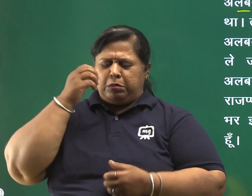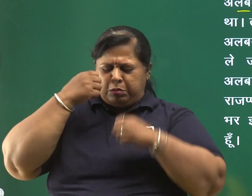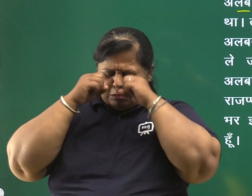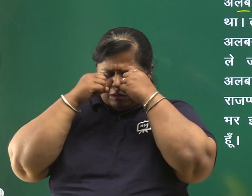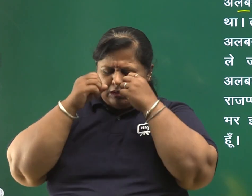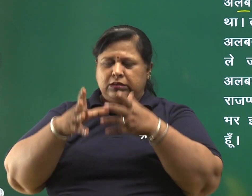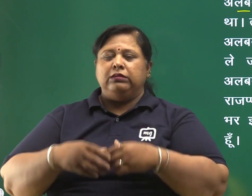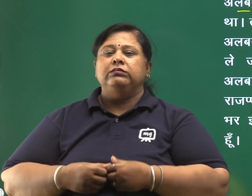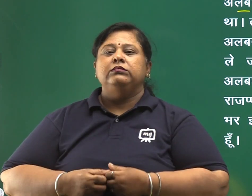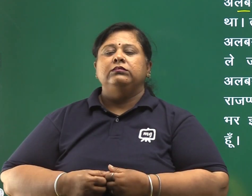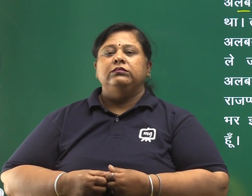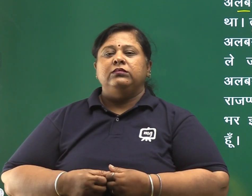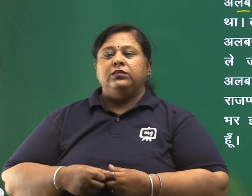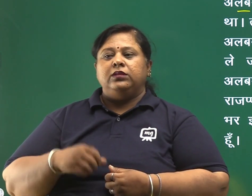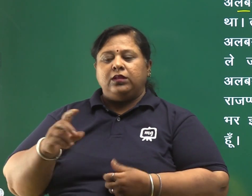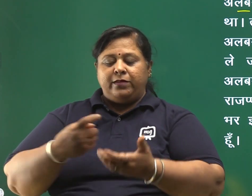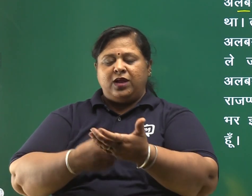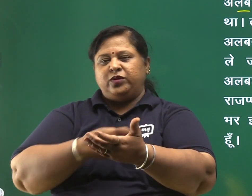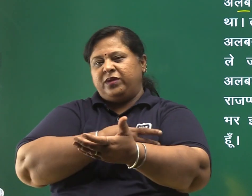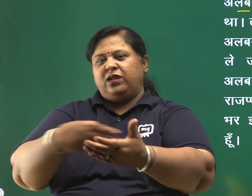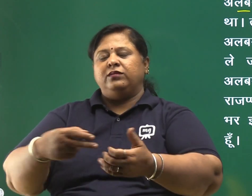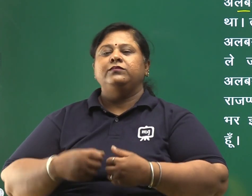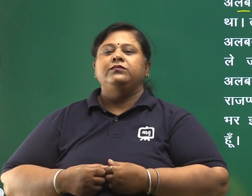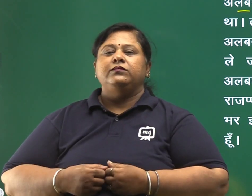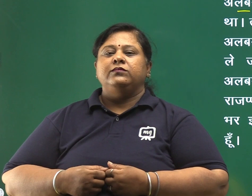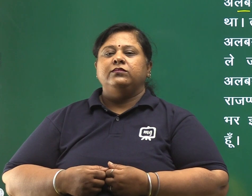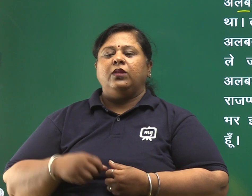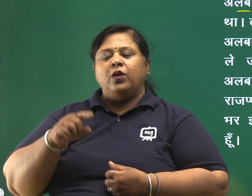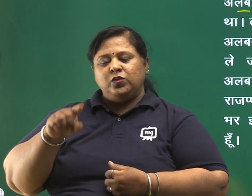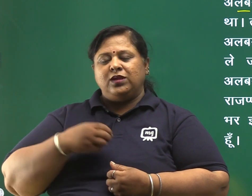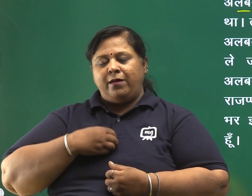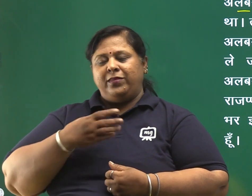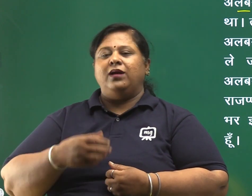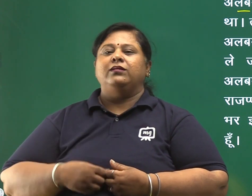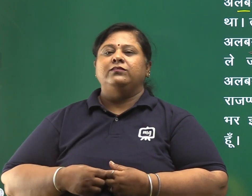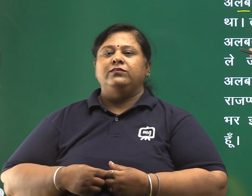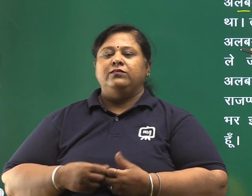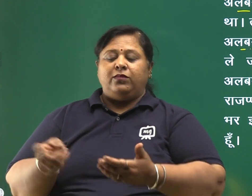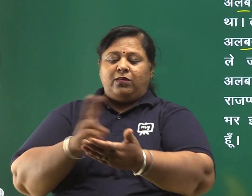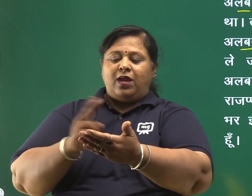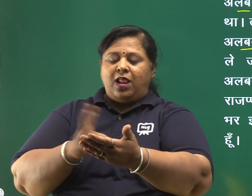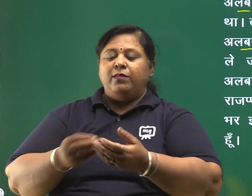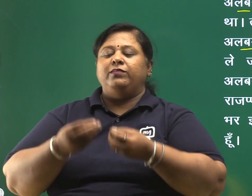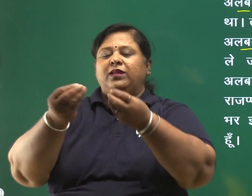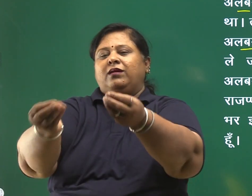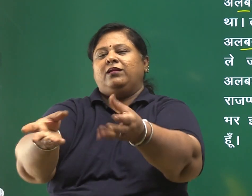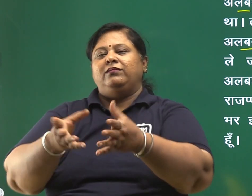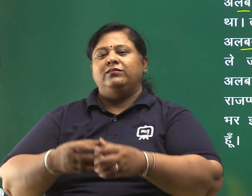था। तब राजप्पा ने उसे अपना एल्बम